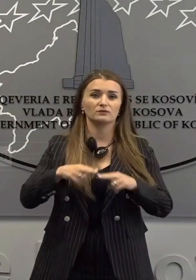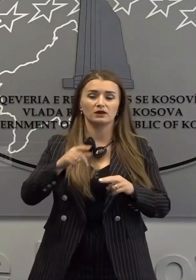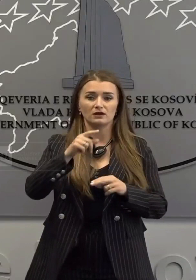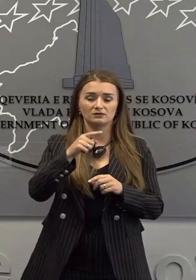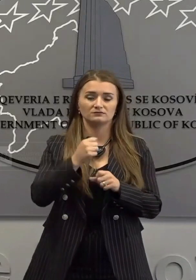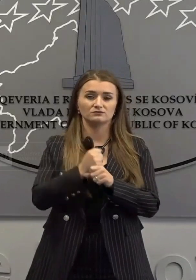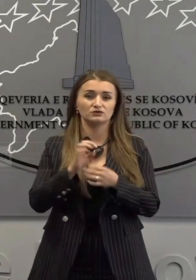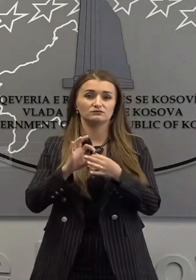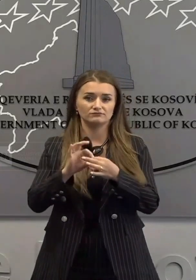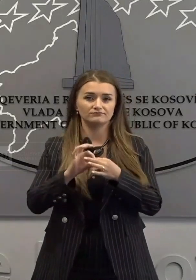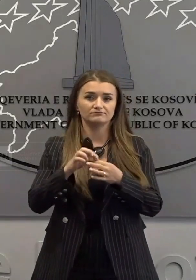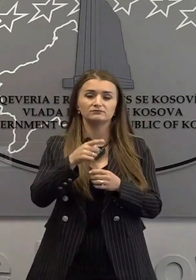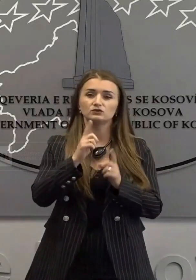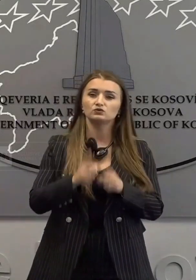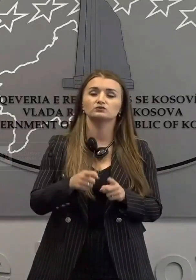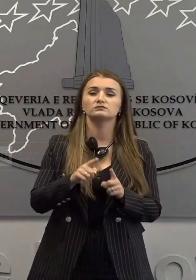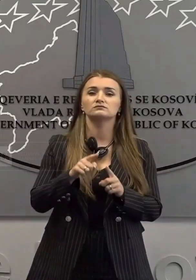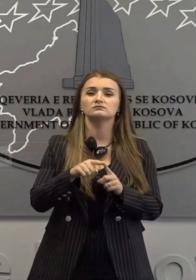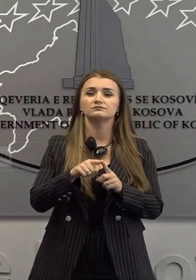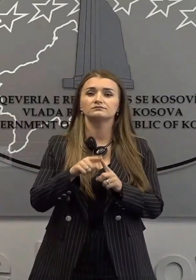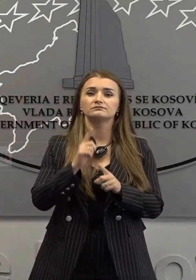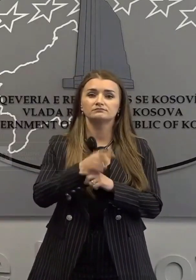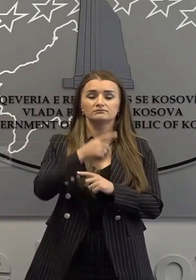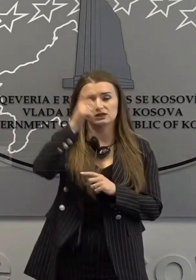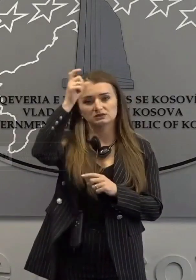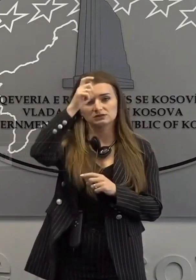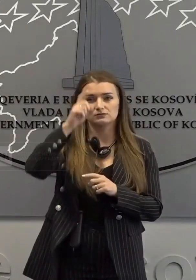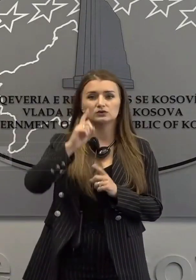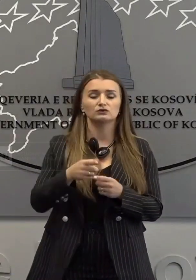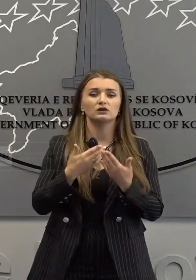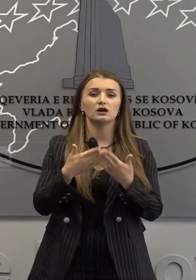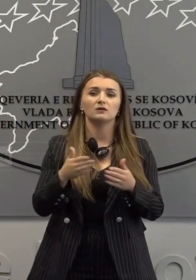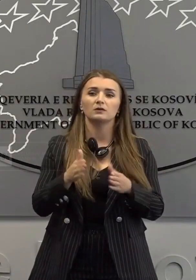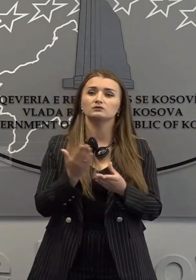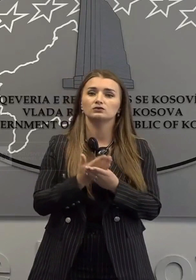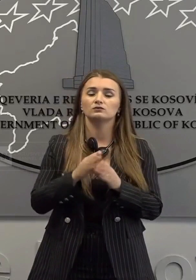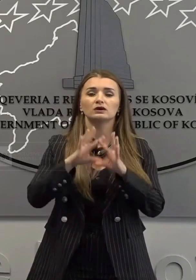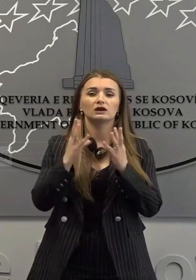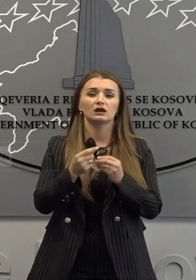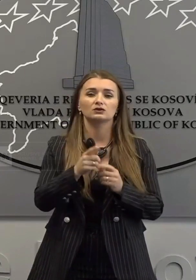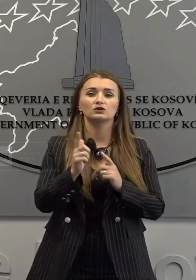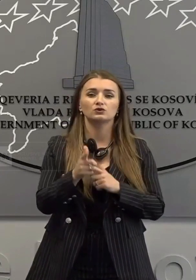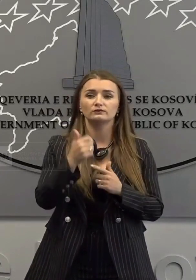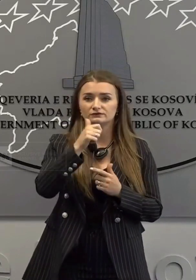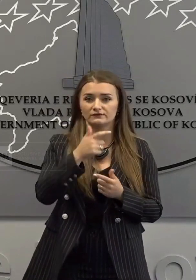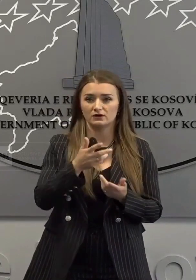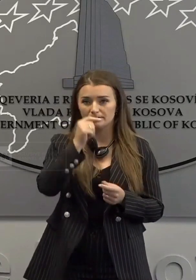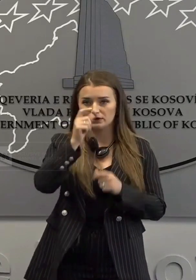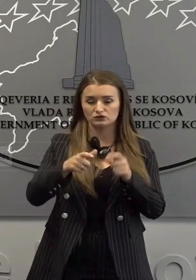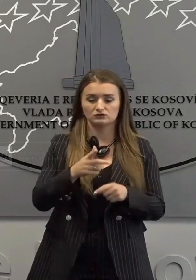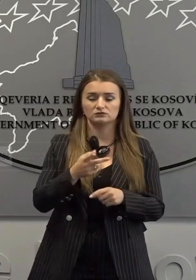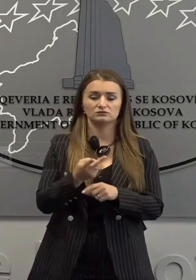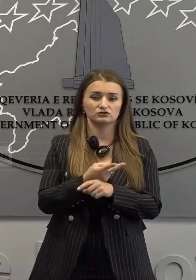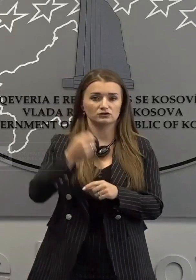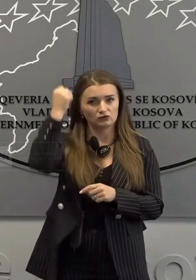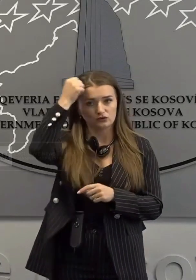ton, të kërkoj zbardhjen e plot të fatit të tyre dhe drejtësi për viktimat dhe familjet. Është drejt e